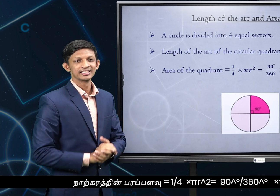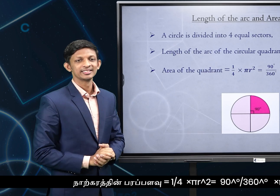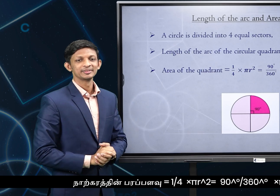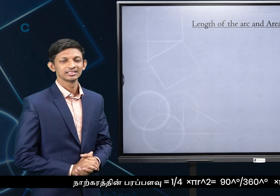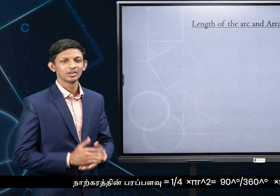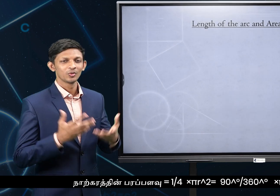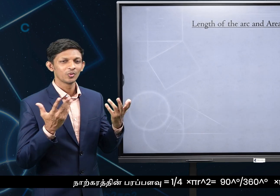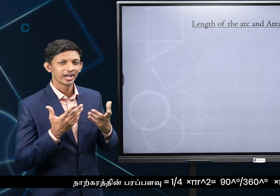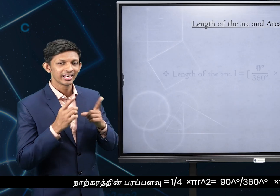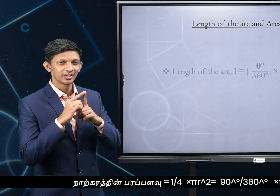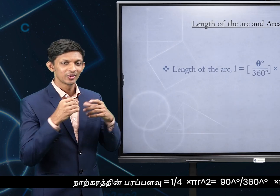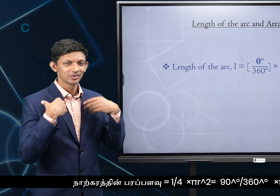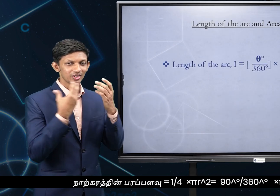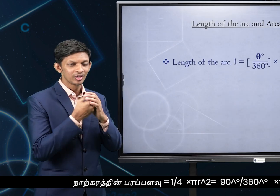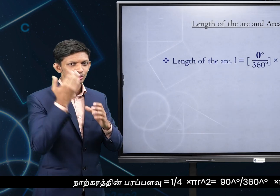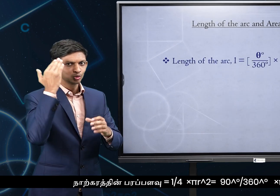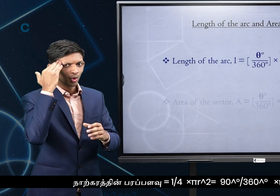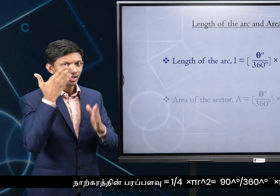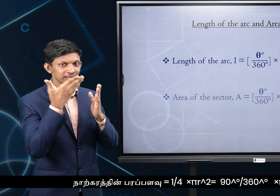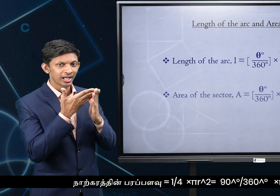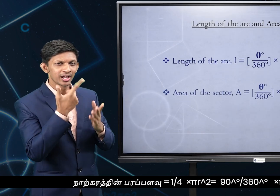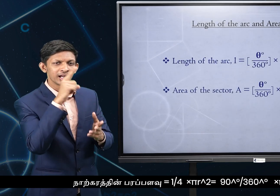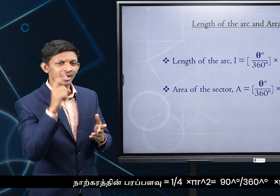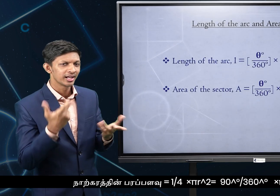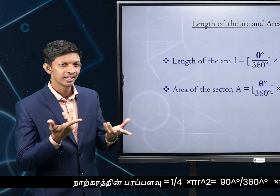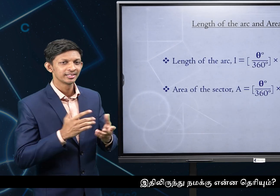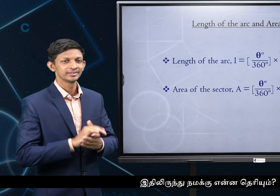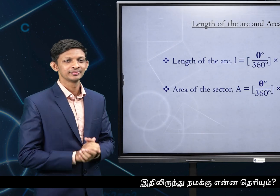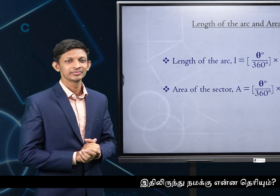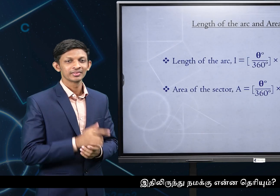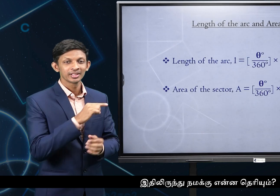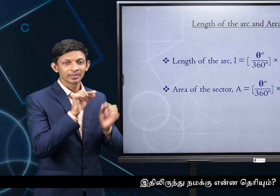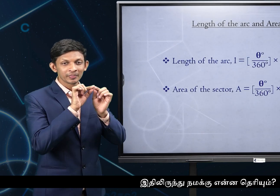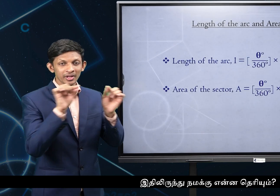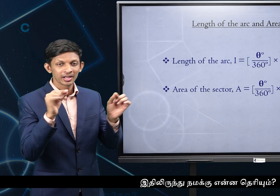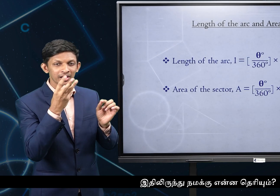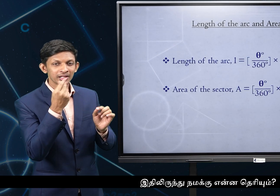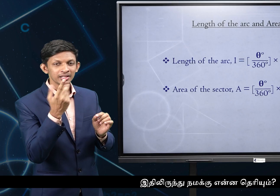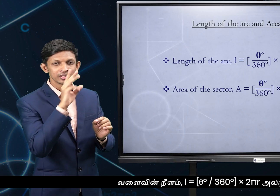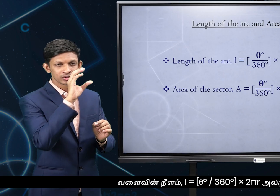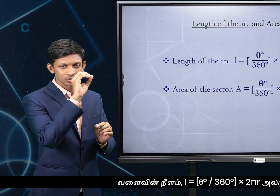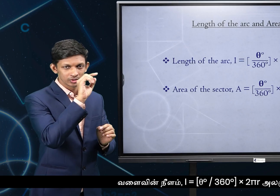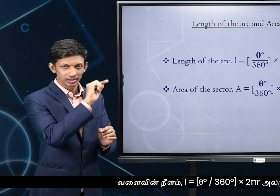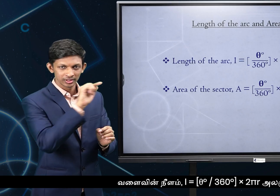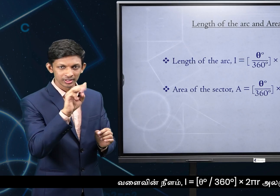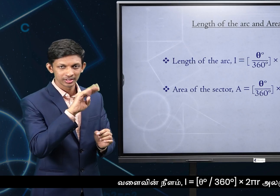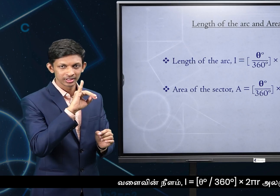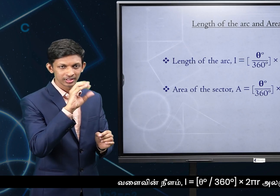360° பெருக்கல் பை ஆர் மேலிலக்கு 2 அலகுகள். இதிலிருந்து நமக்கு என்ன தெரியும்? வளைவின் நீளம்